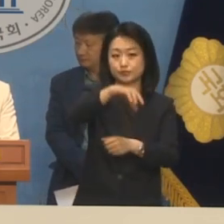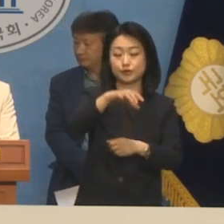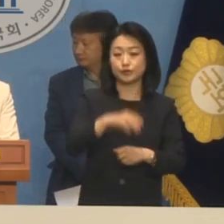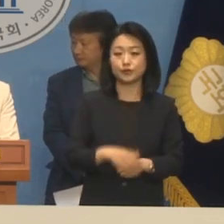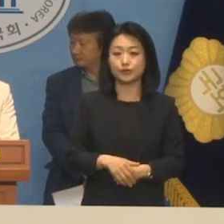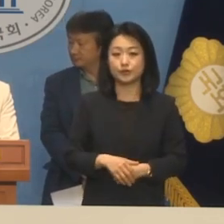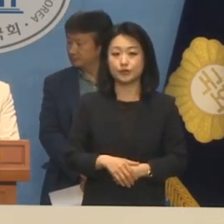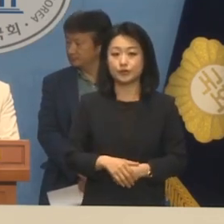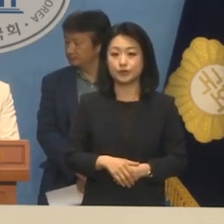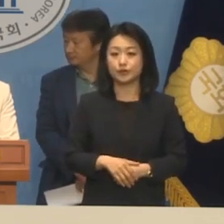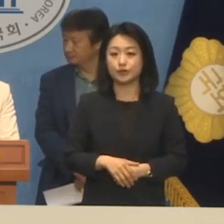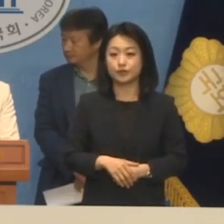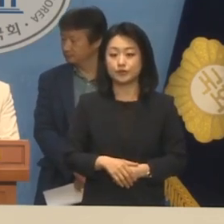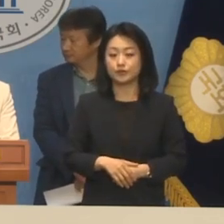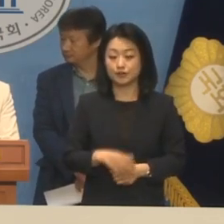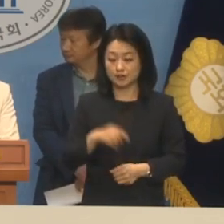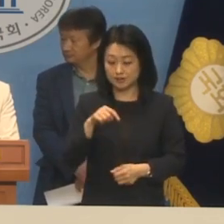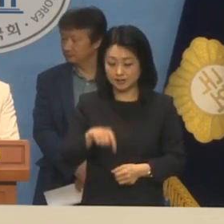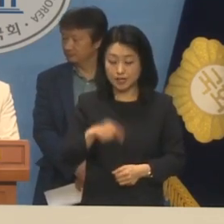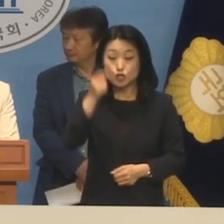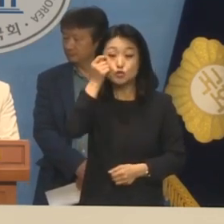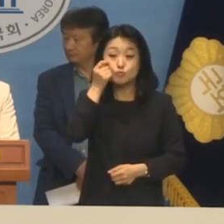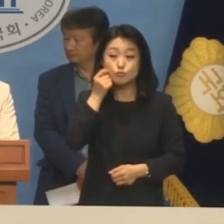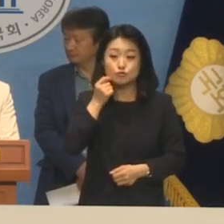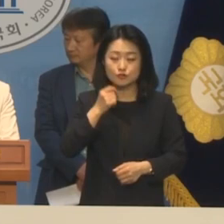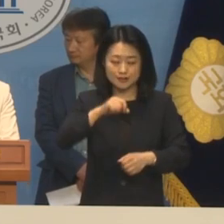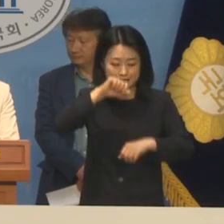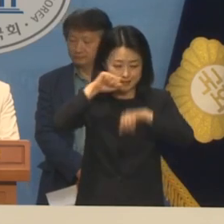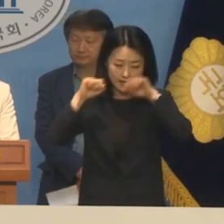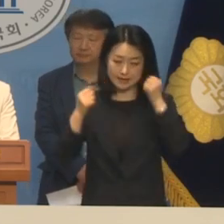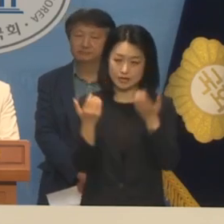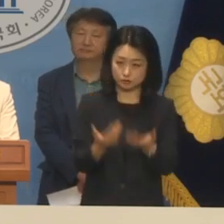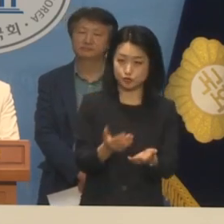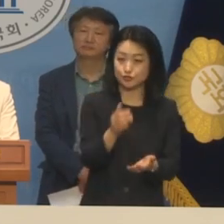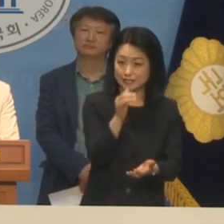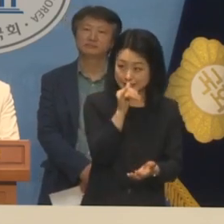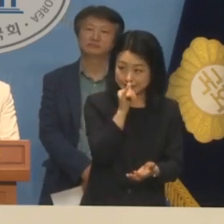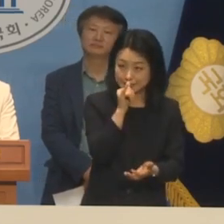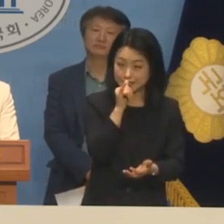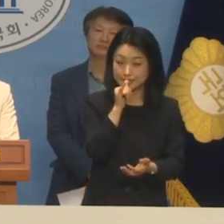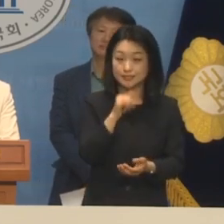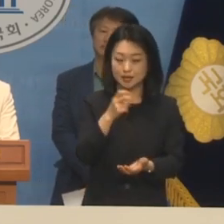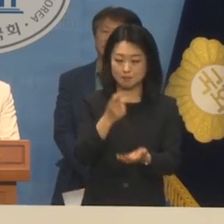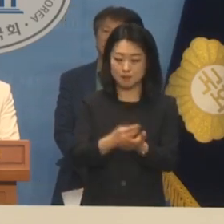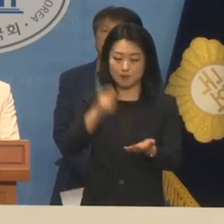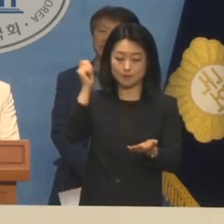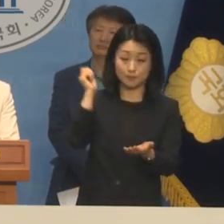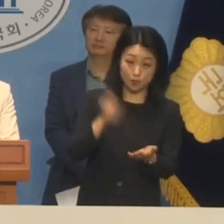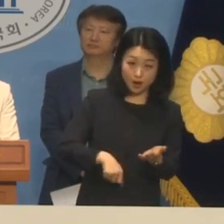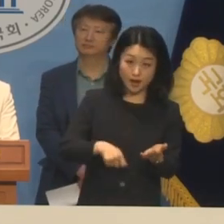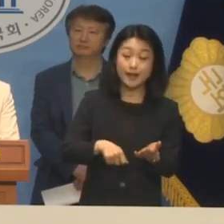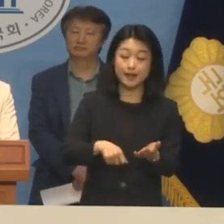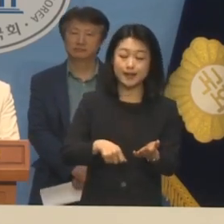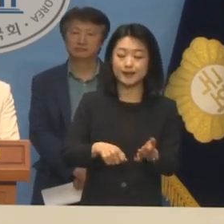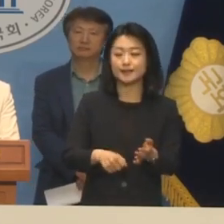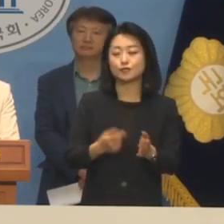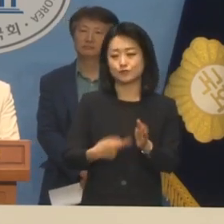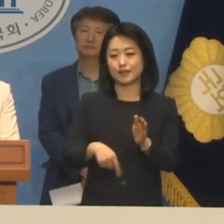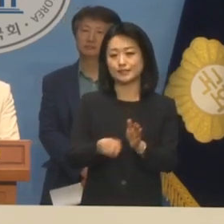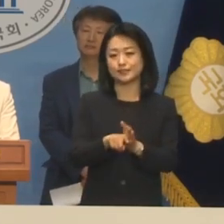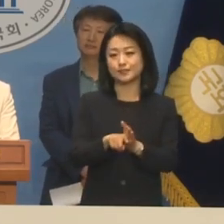이 가맹점주님들의 눈물을 꼭 닦아줄 수 있는 실현이 될 수 있는 법안이